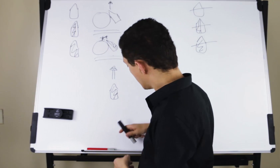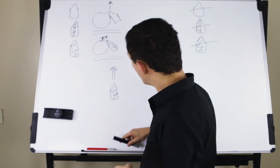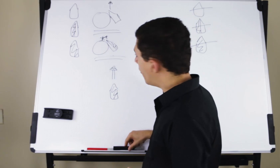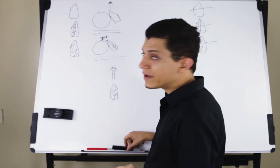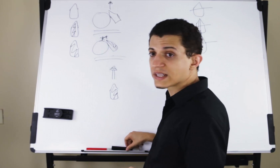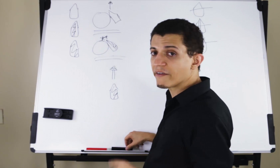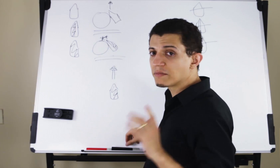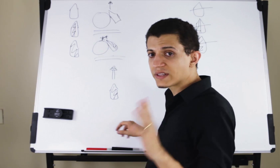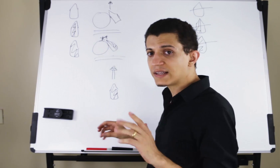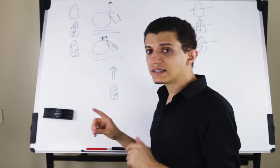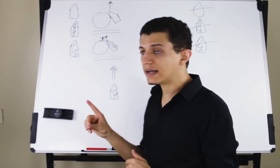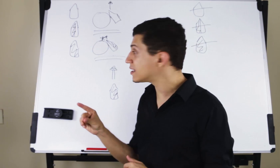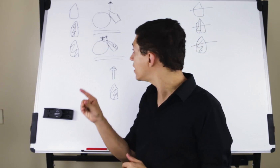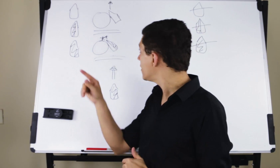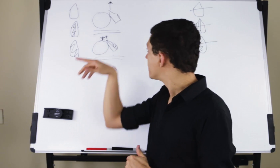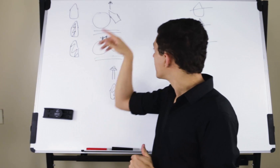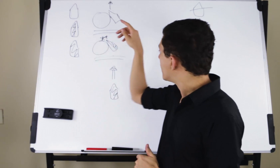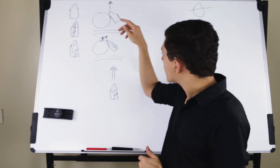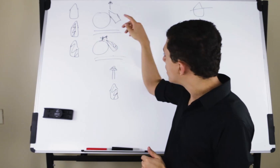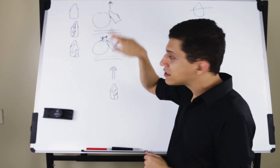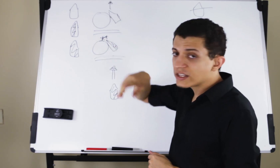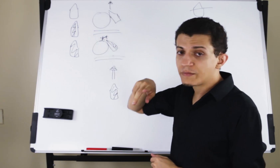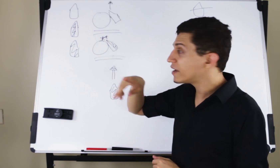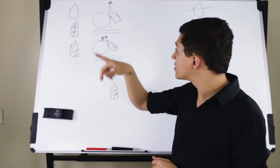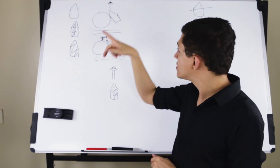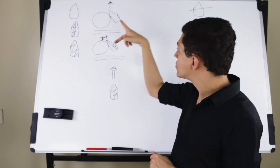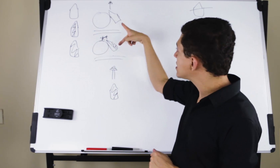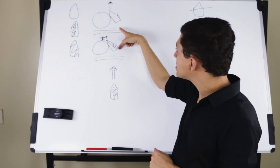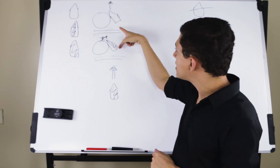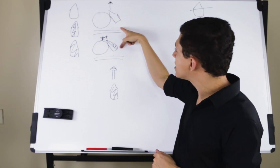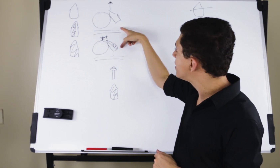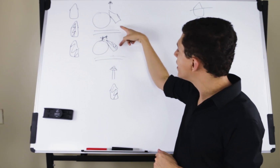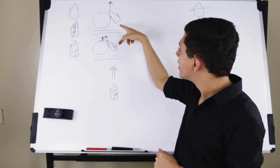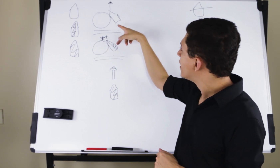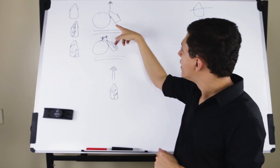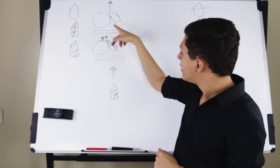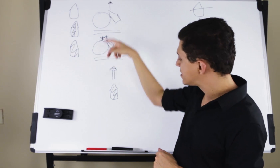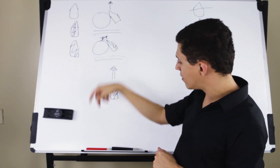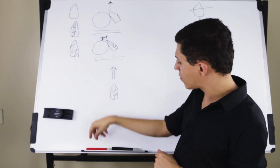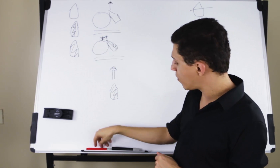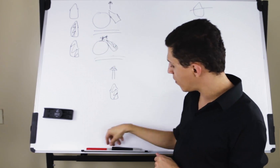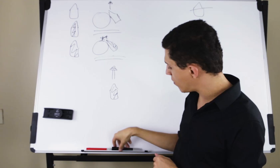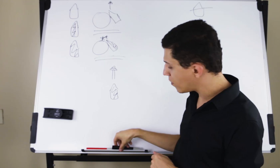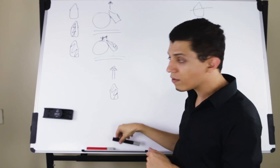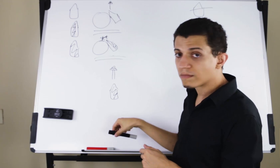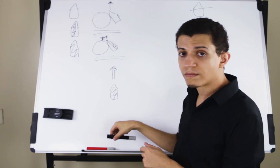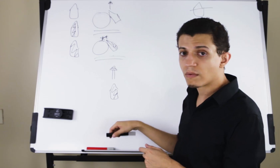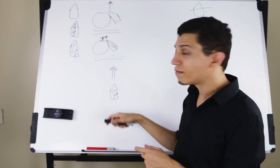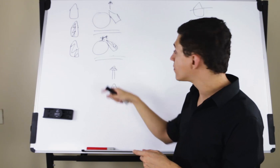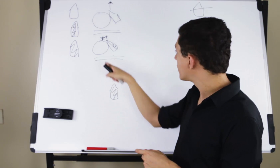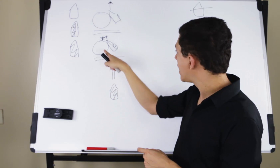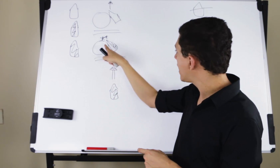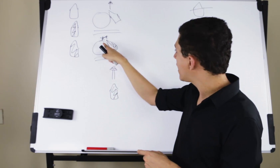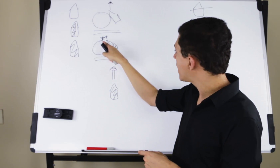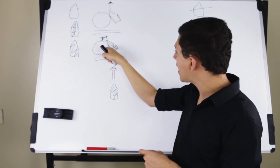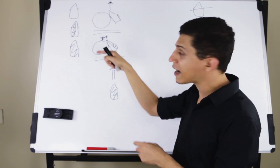Bom, escrevemos 3 sinais aqui. Coincidentemente, esses 2 sinais aqui são com a